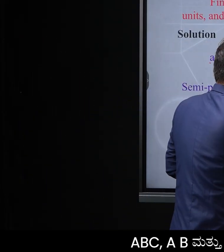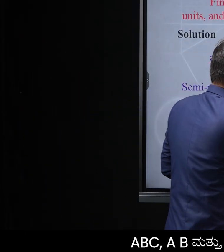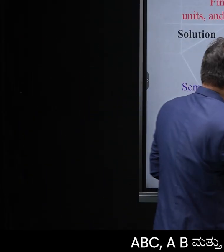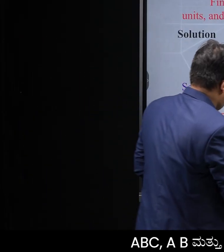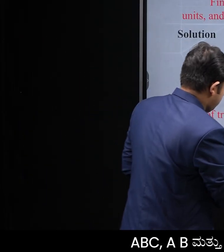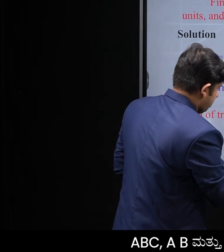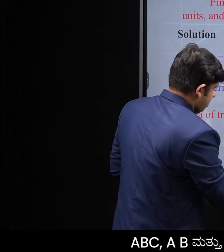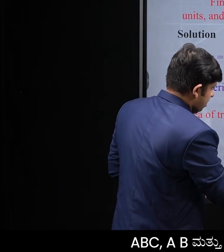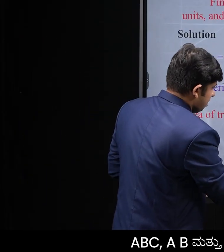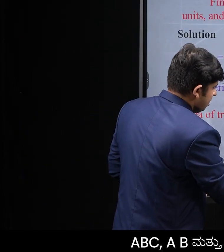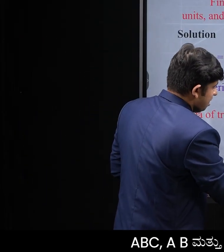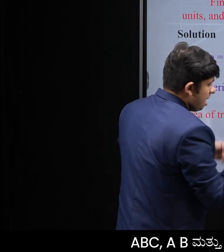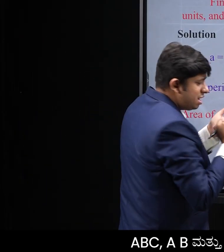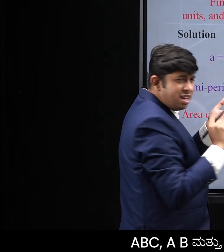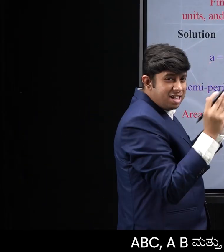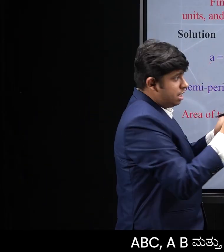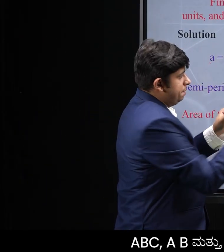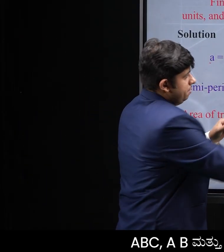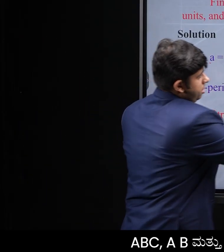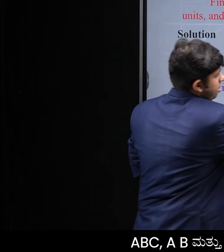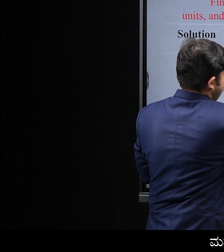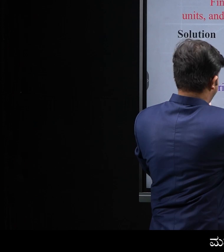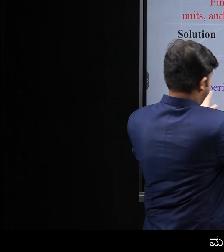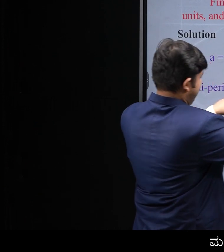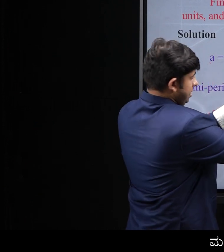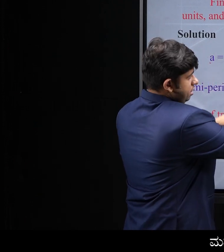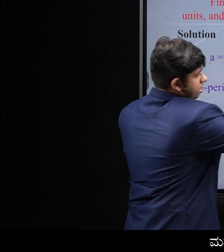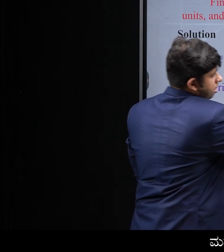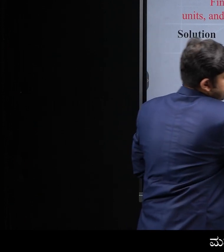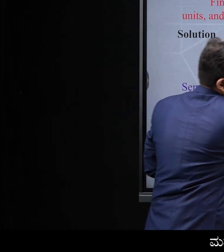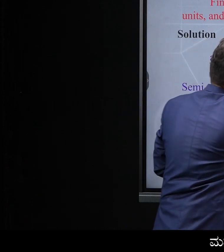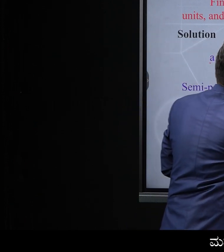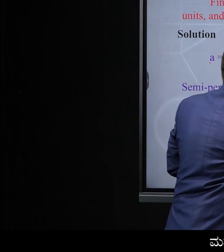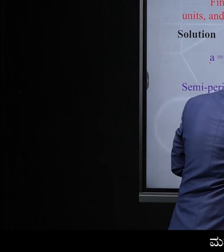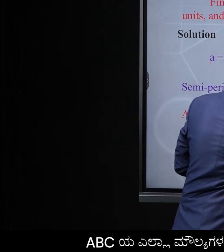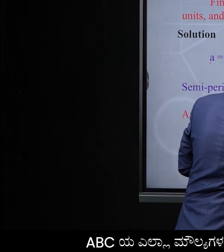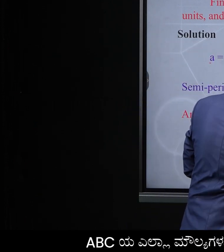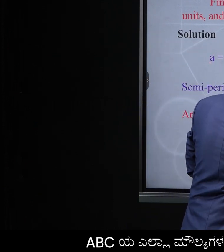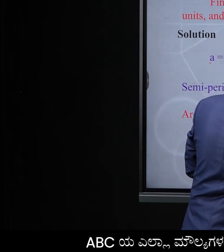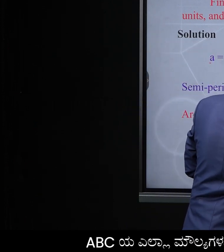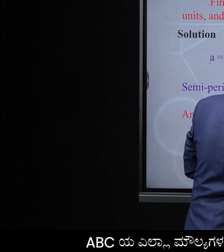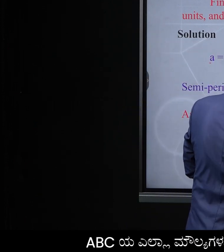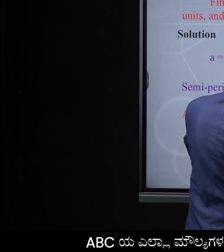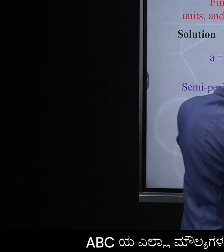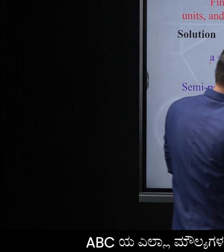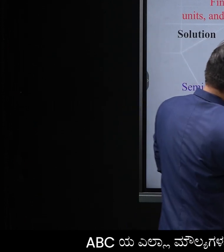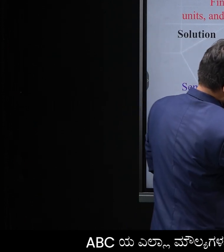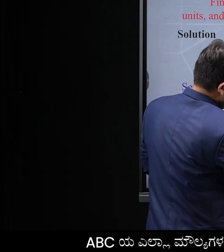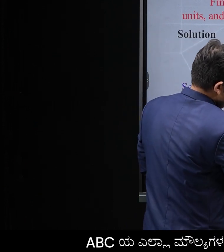AB ಮತ್ತು C ಯ ಎಲ್ಲ ಮೌಲ್ಯಗಳನ್ನು ಬದಲಿಸುವುದು ಮತ್ತು ನೀಡಿರುವ ಸೂತ್ರದಲ್ಲಿದೆ. ABCಯ ಎಲ್ಲ ಮೌಲ್ಯಗಳನ್ನು